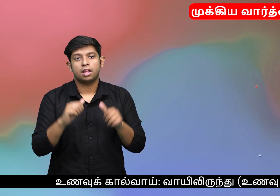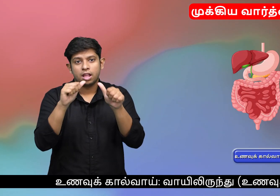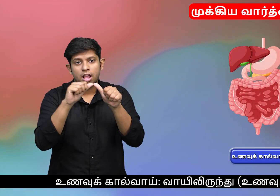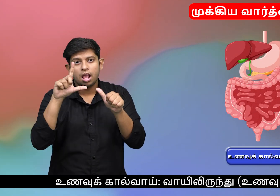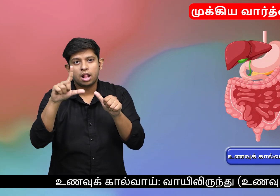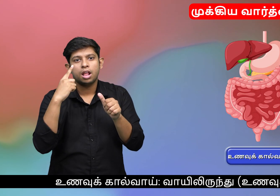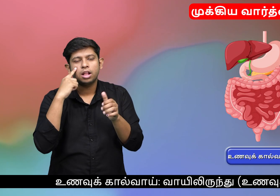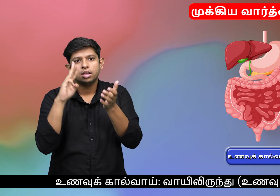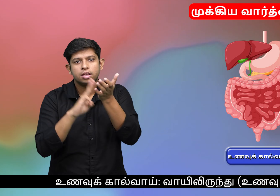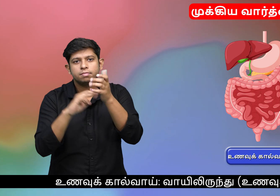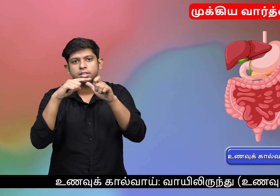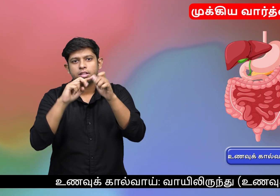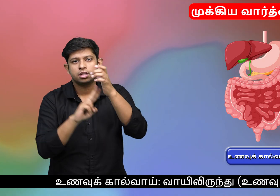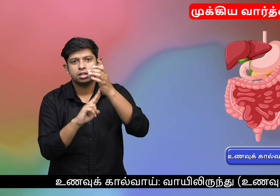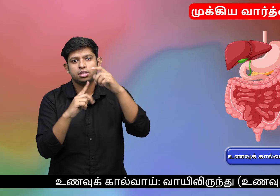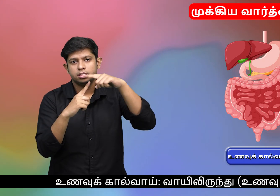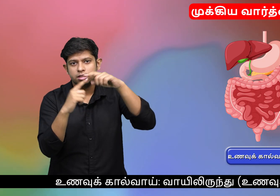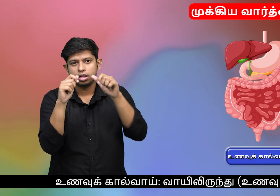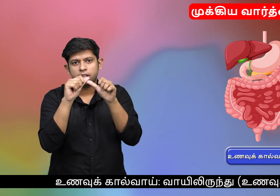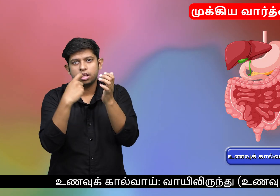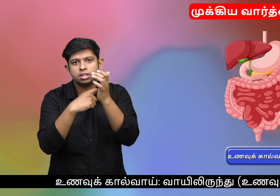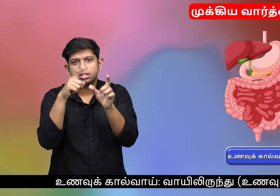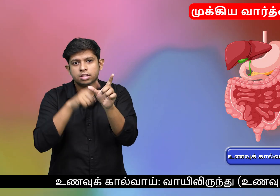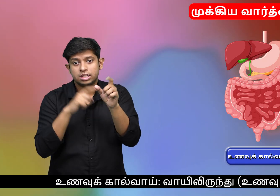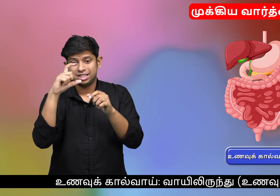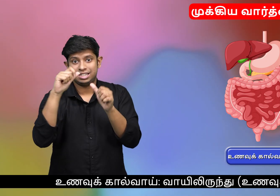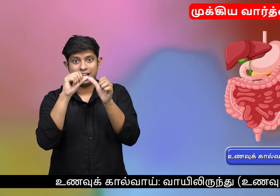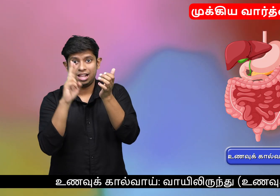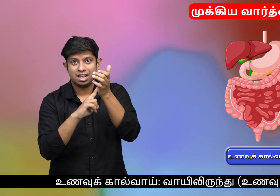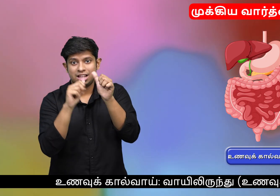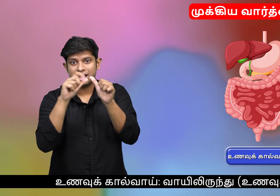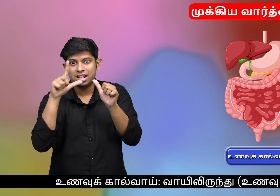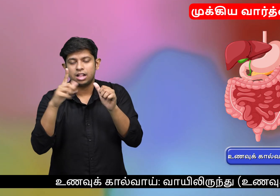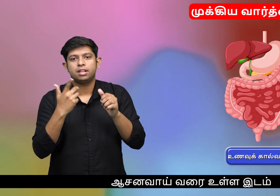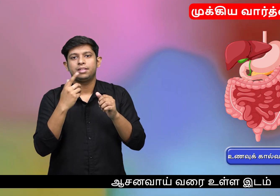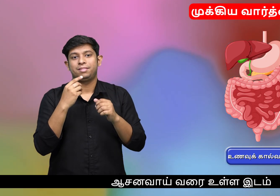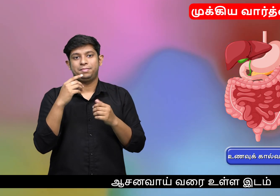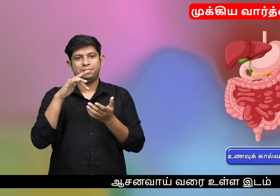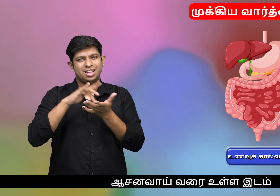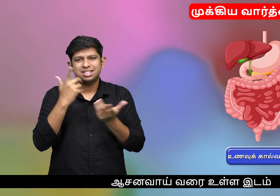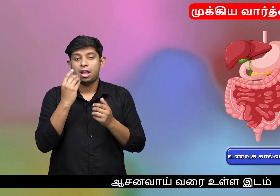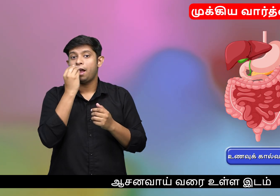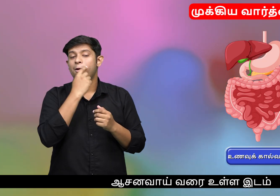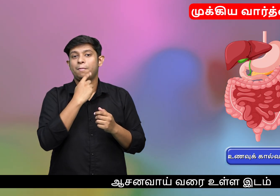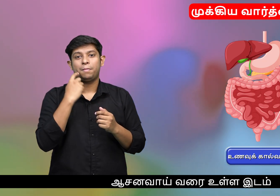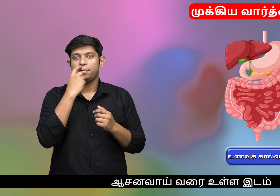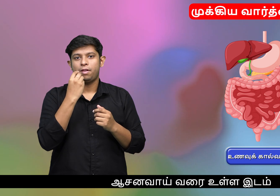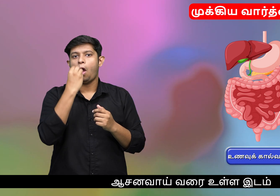உணவு கால்வாய். வாயிலிருந்து, அதாவது உணவு குழாய், ஆசனவாய் வரை உள்ள இடம்.